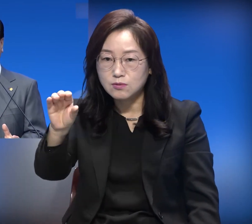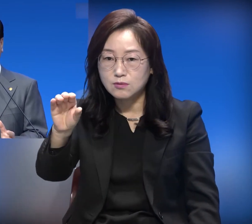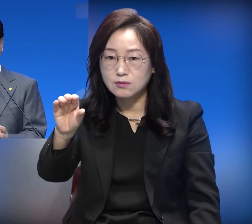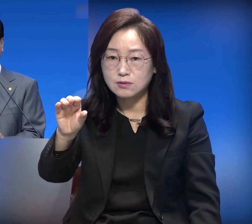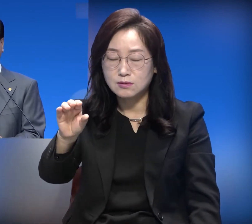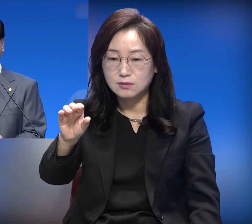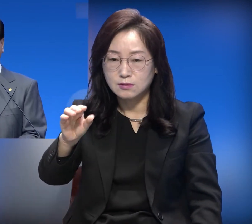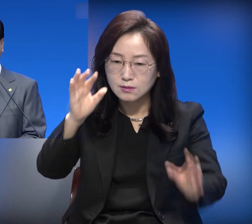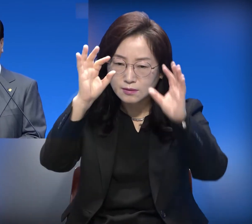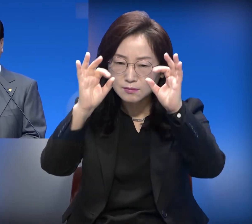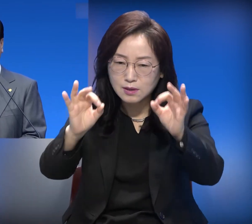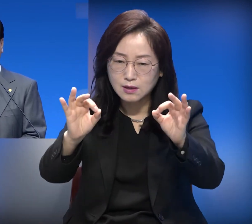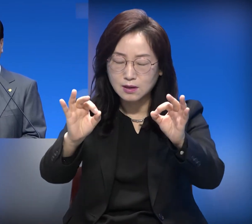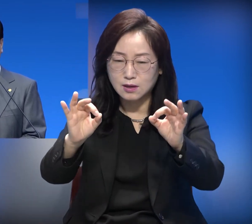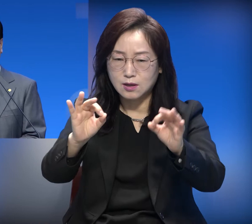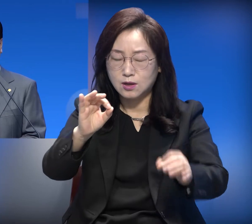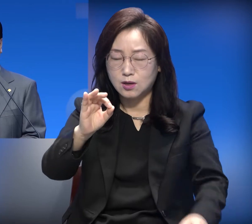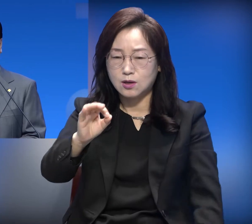형식과 예식에